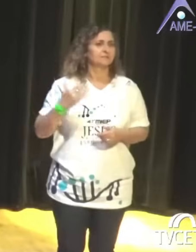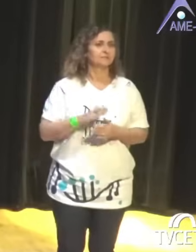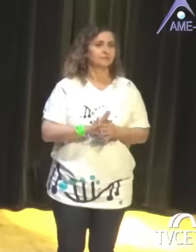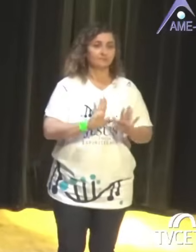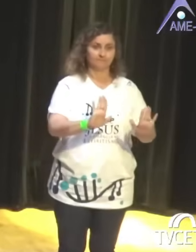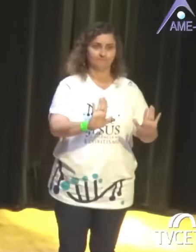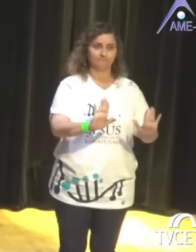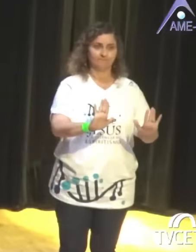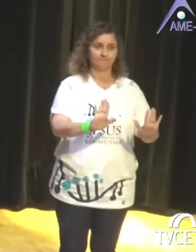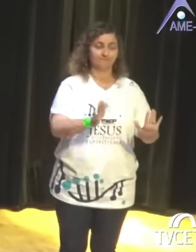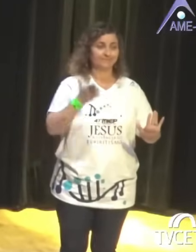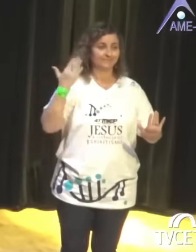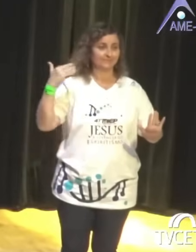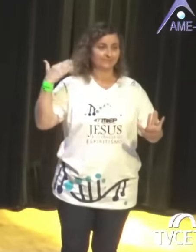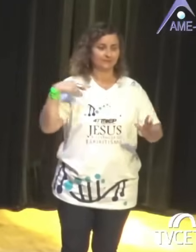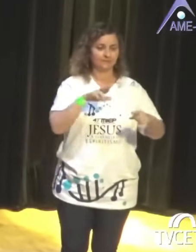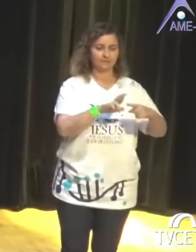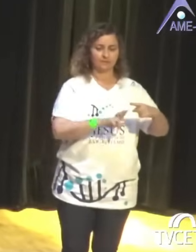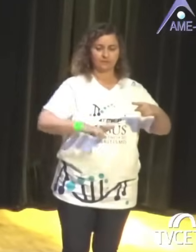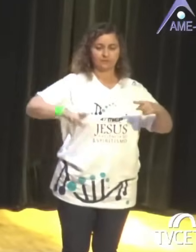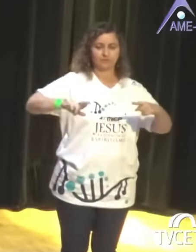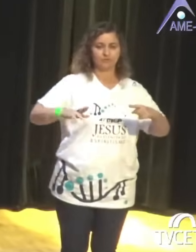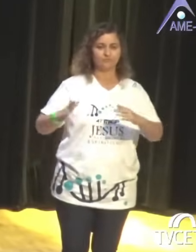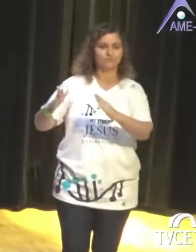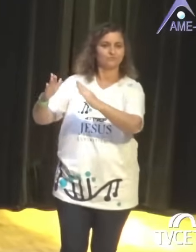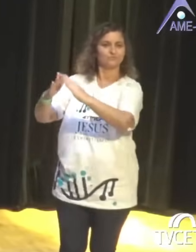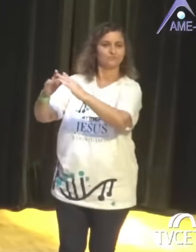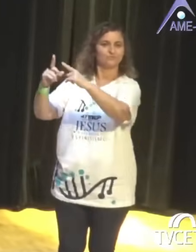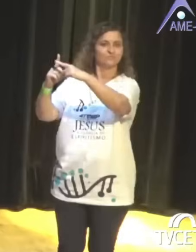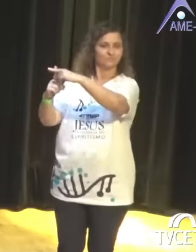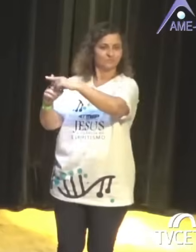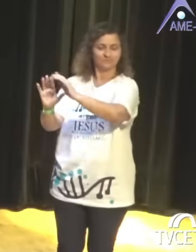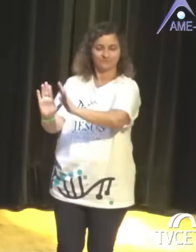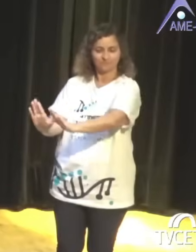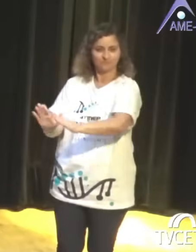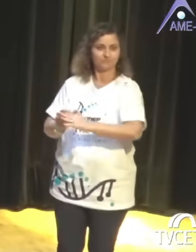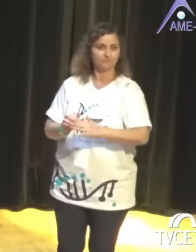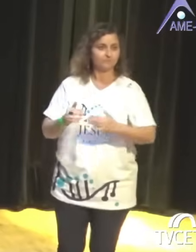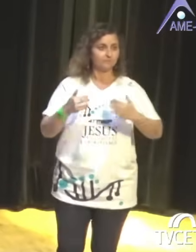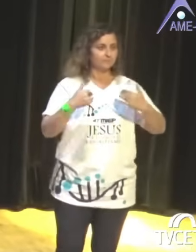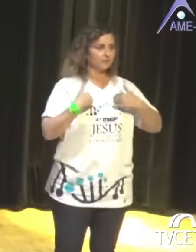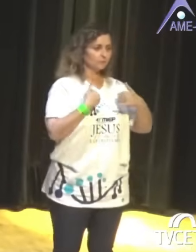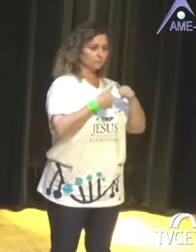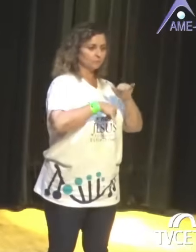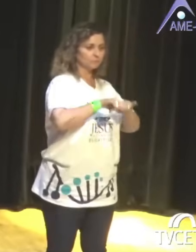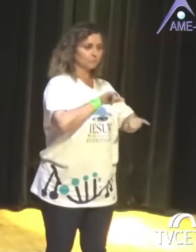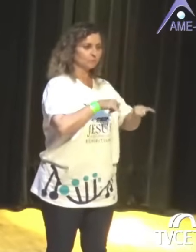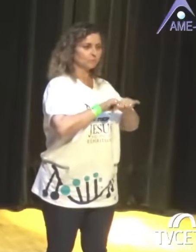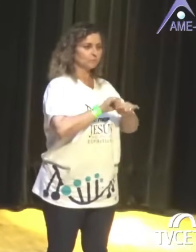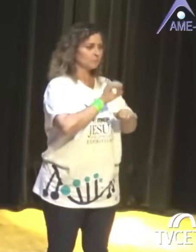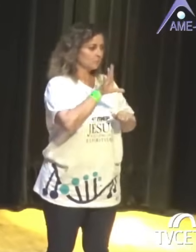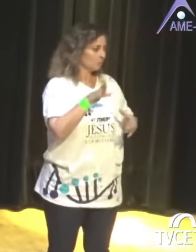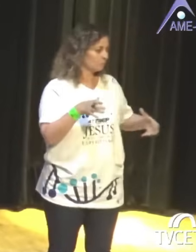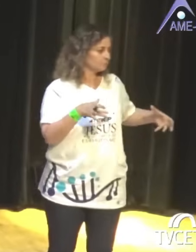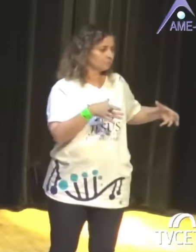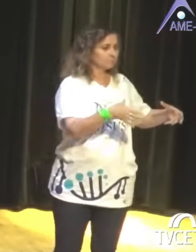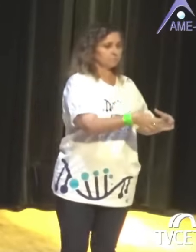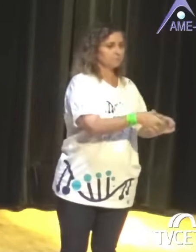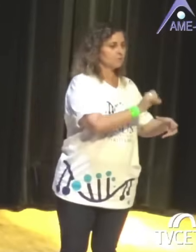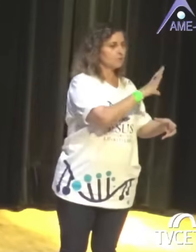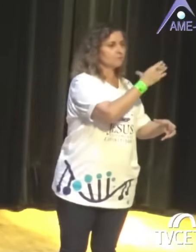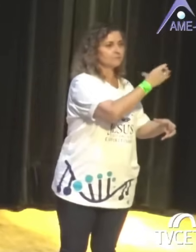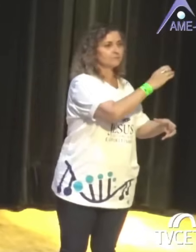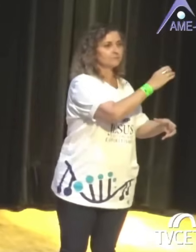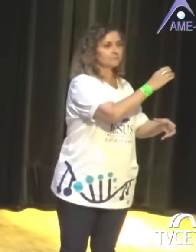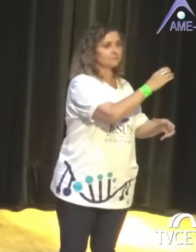pera aí vamos organizar as coisas religião é igreja ora eu sou químico então tô no laboratório isso aqui é Ciência